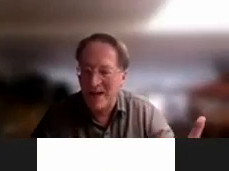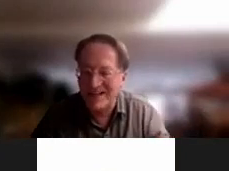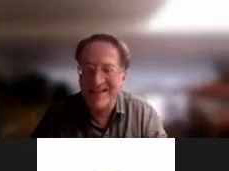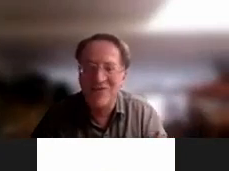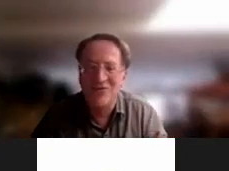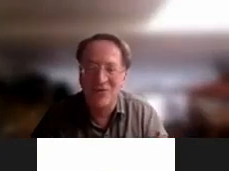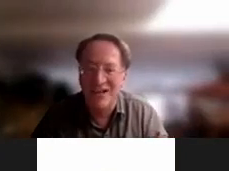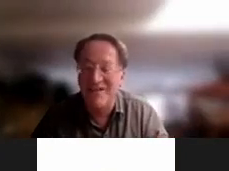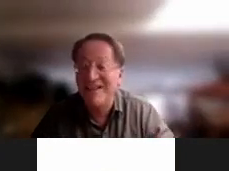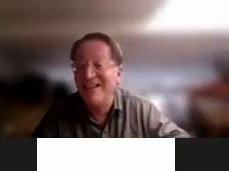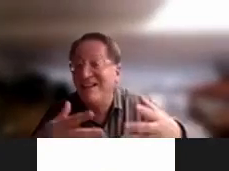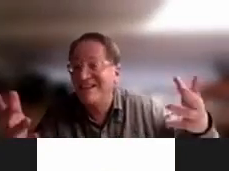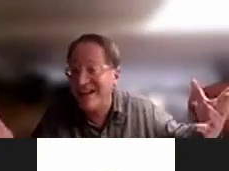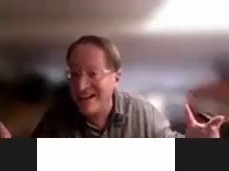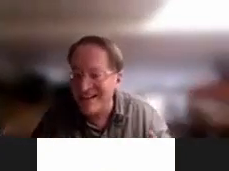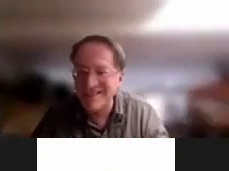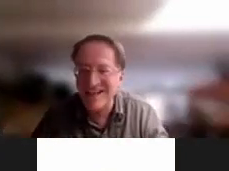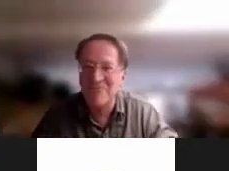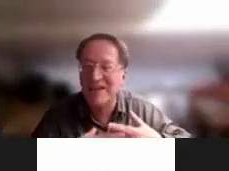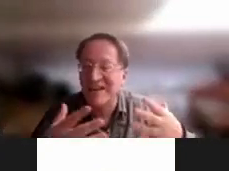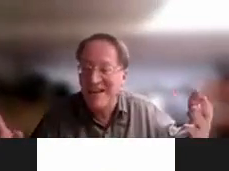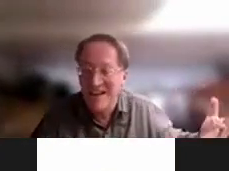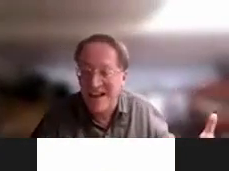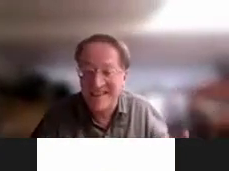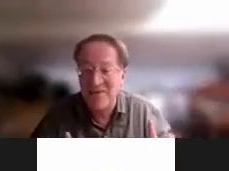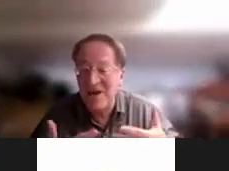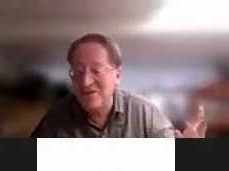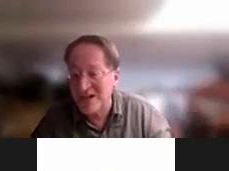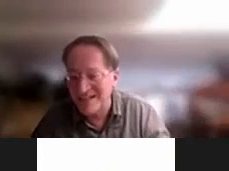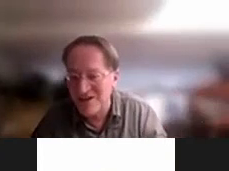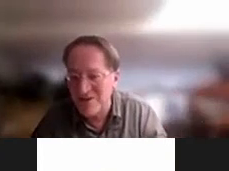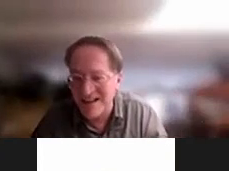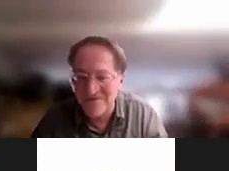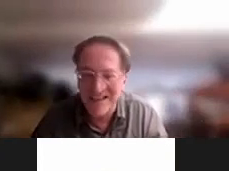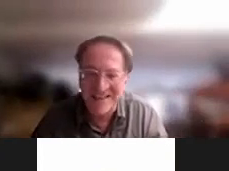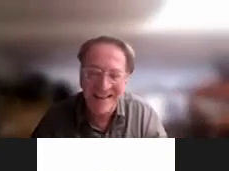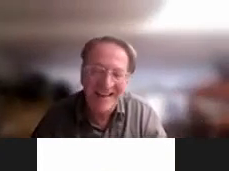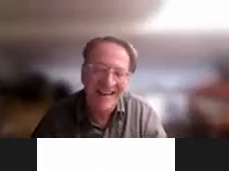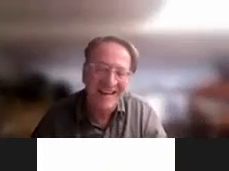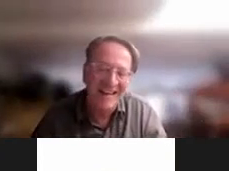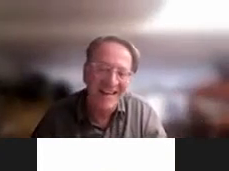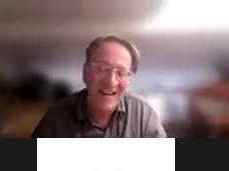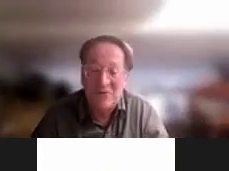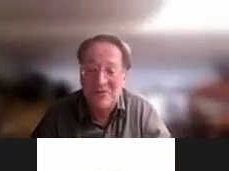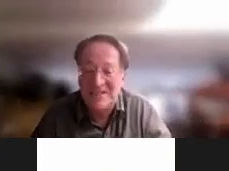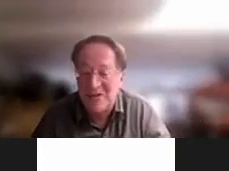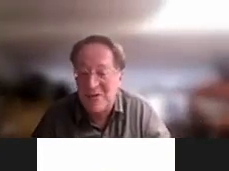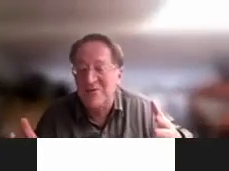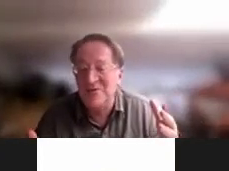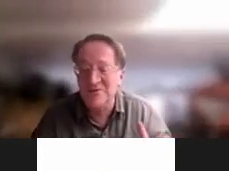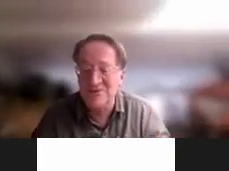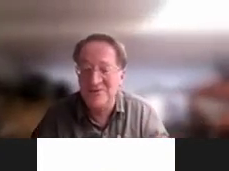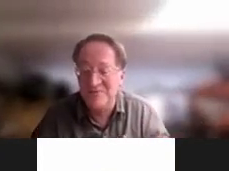forme parte de un tour de graffiti, que salga en Instagram, que la gente vea su casa de una manera diferente. Y algunos decían,